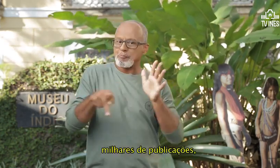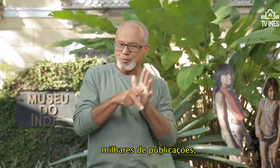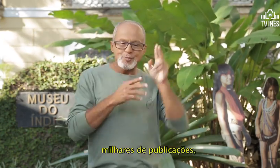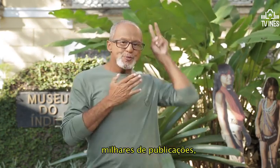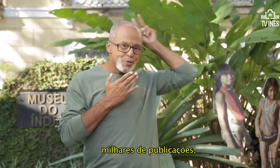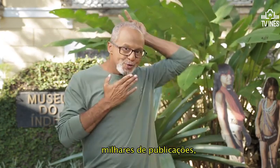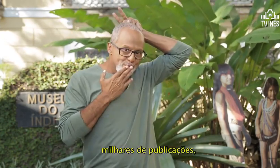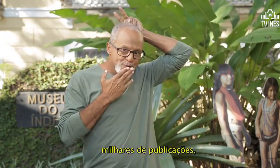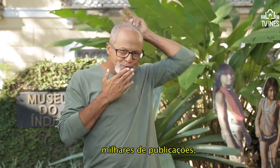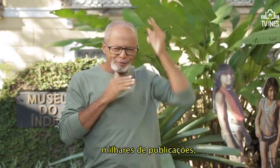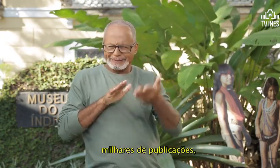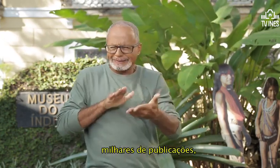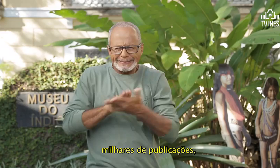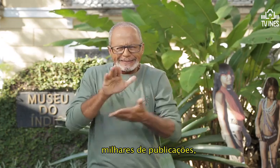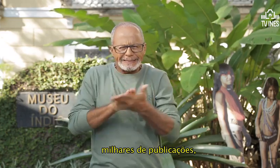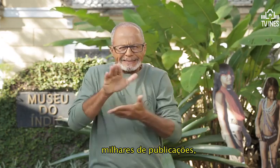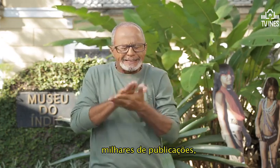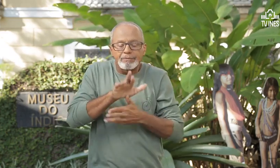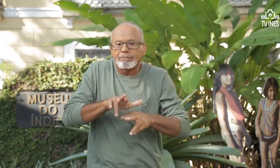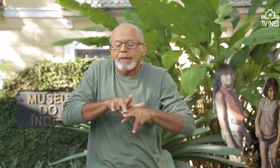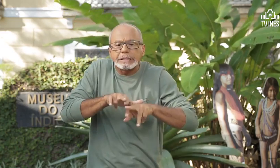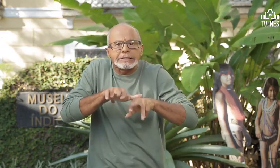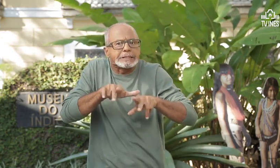milhares de publicações,